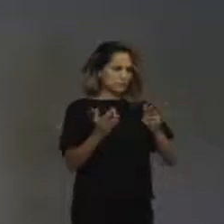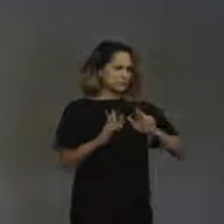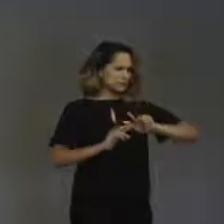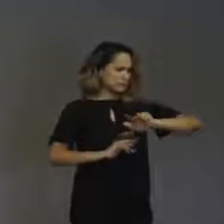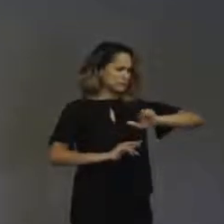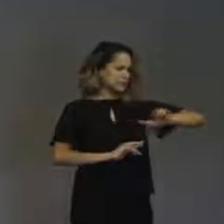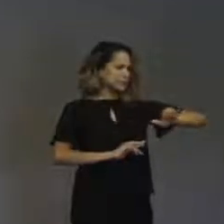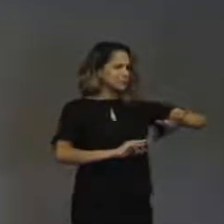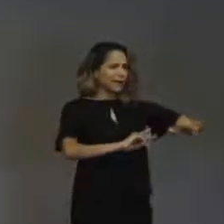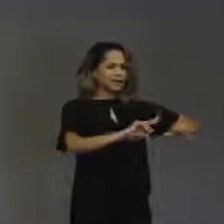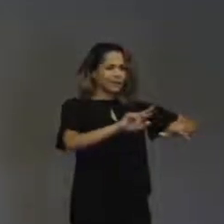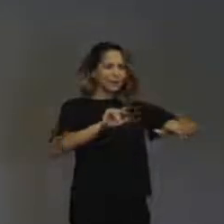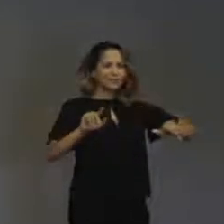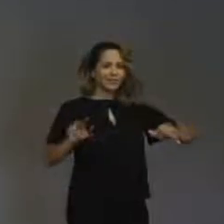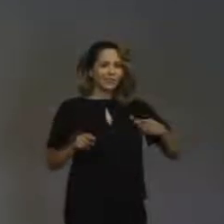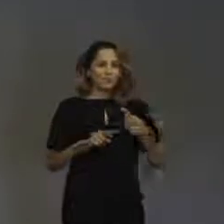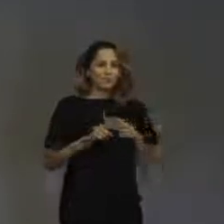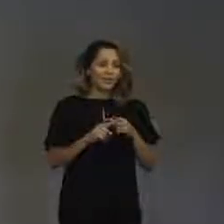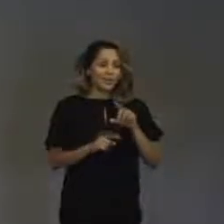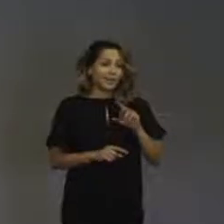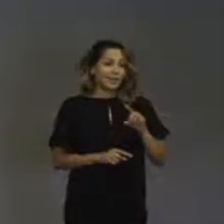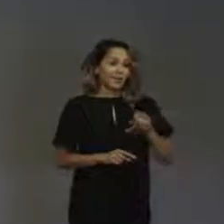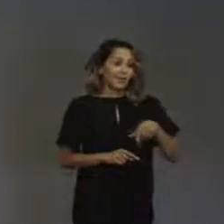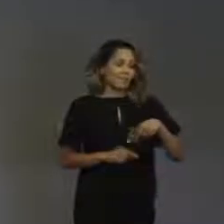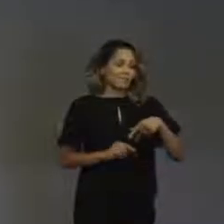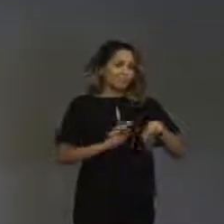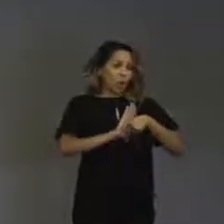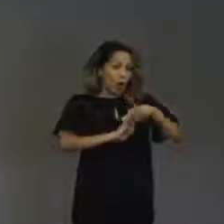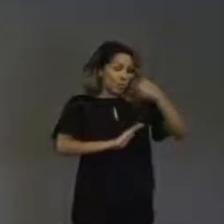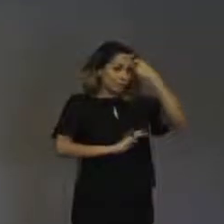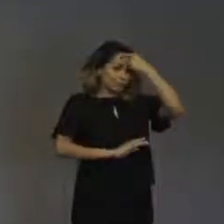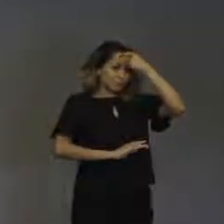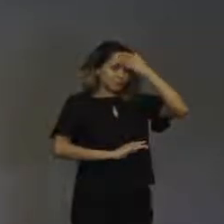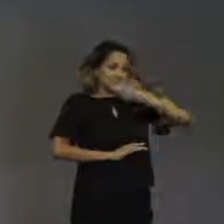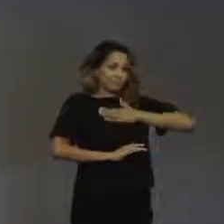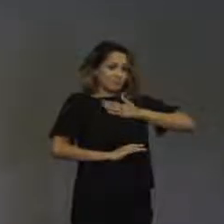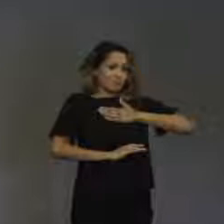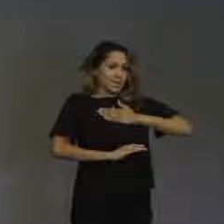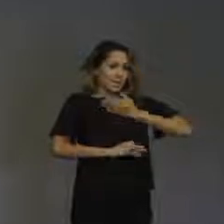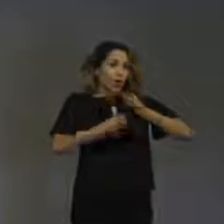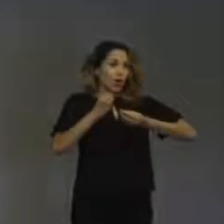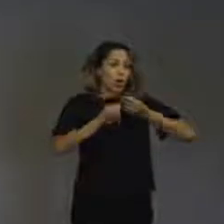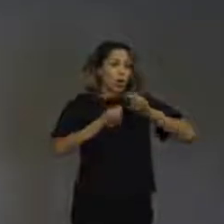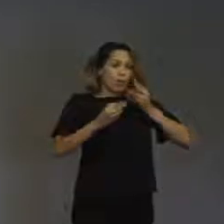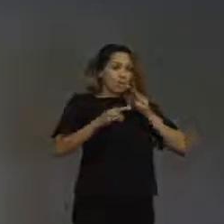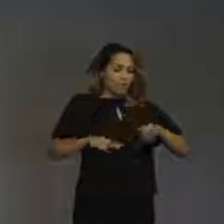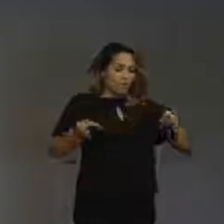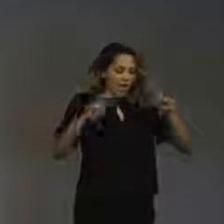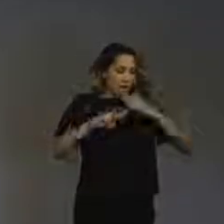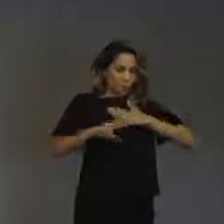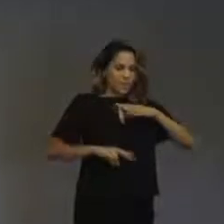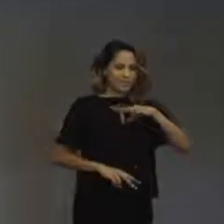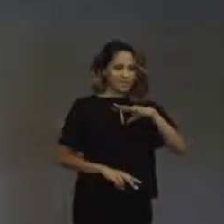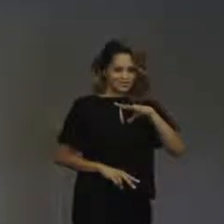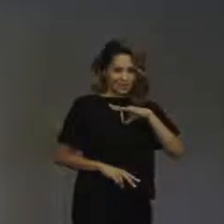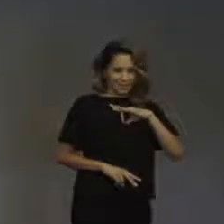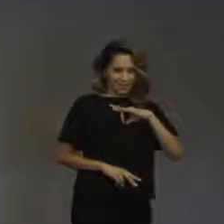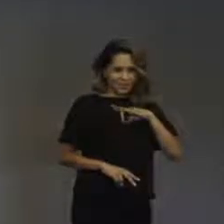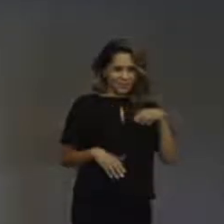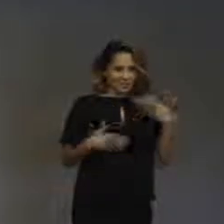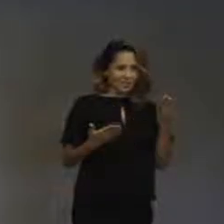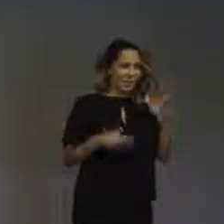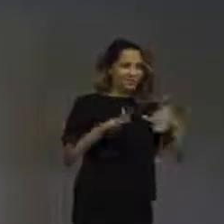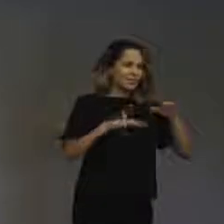né? Porque cada um de nós tem uma representação mental da sua cidade. Então, o mapa mental, que é um termo, inclusive, um conceito muito interessante em urbanismo, já tem